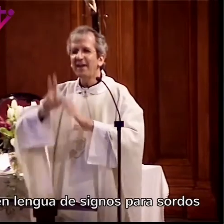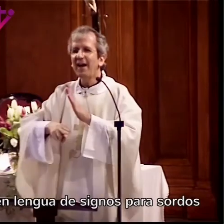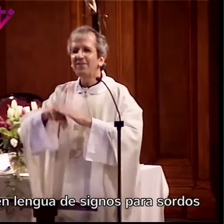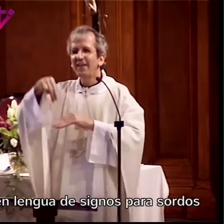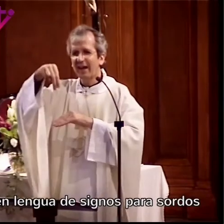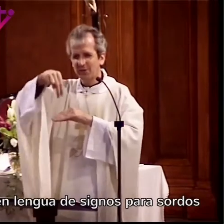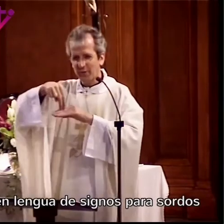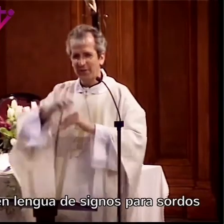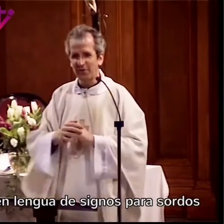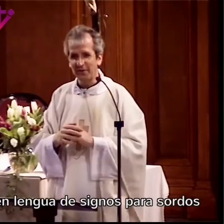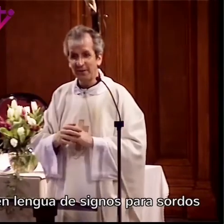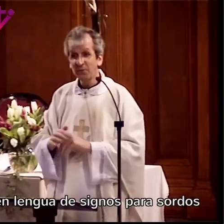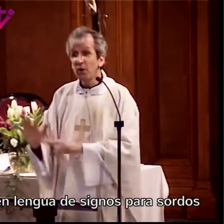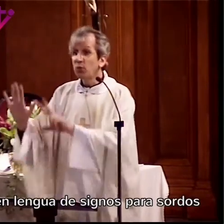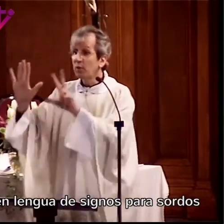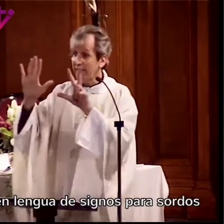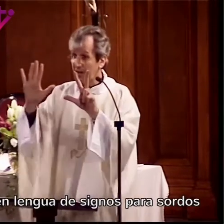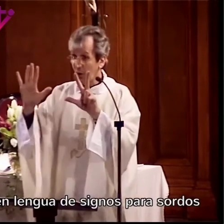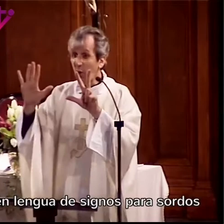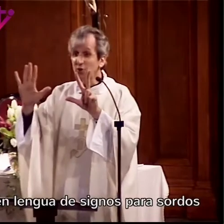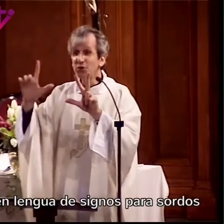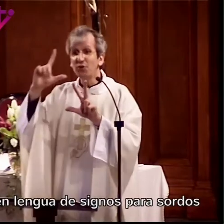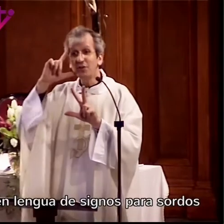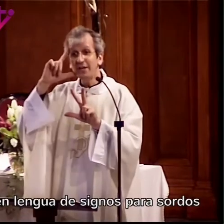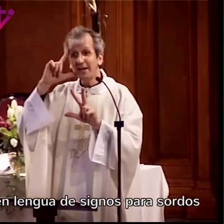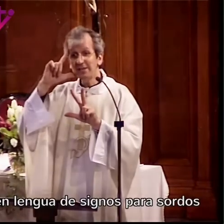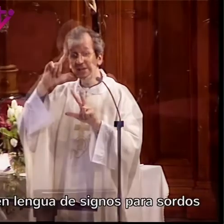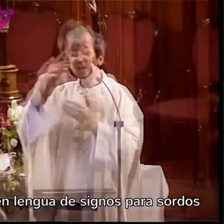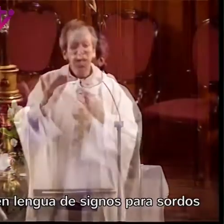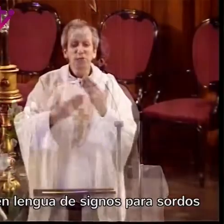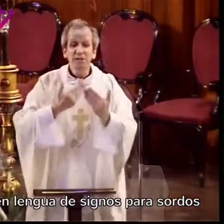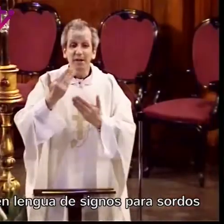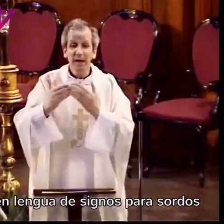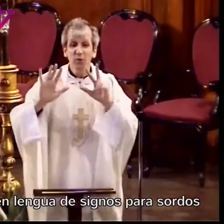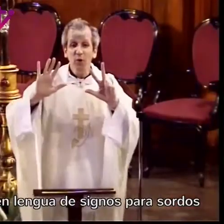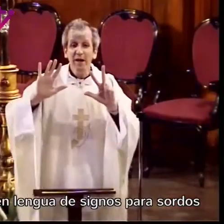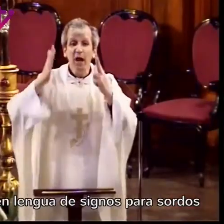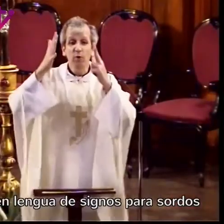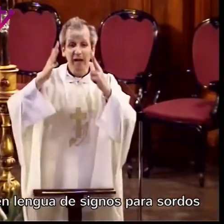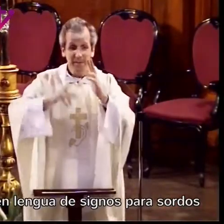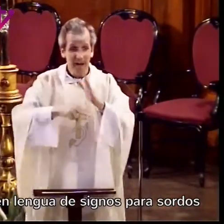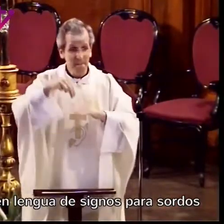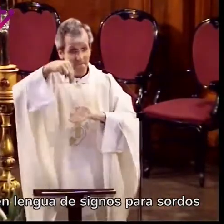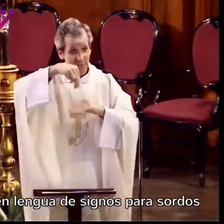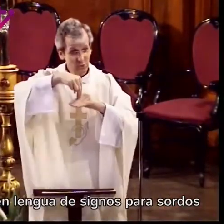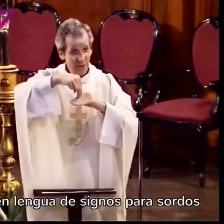de la resurrección. Durante ocho días hemos celebrado la octava pascual